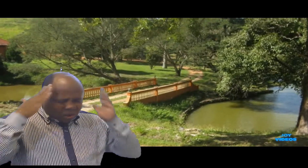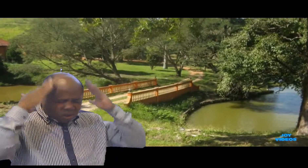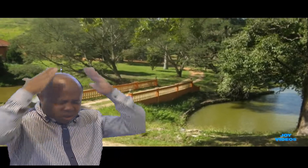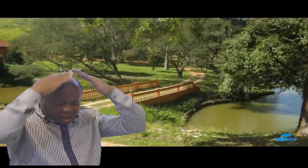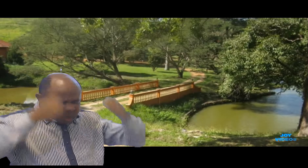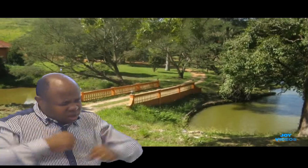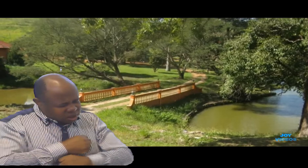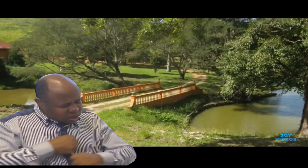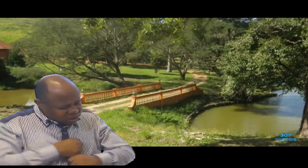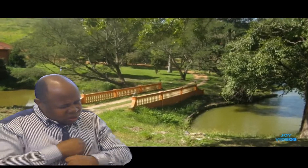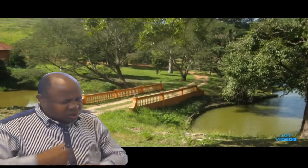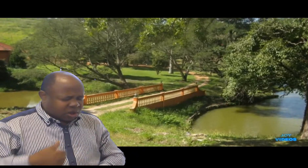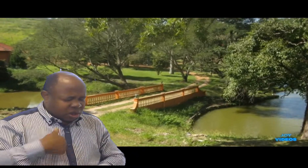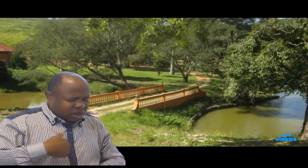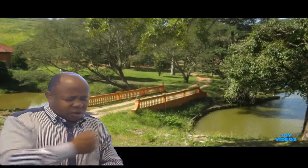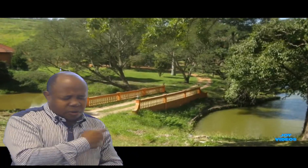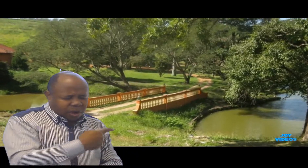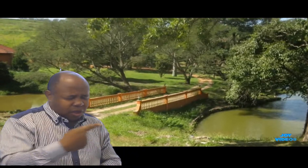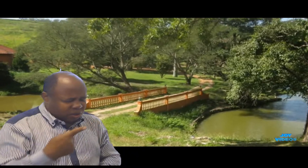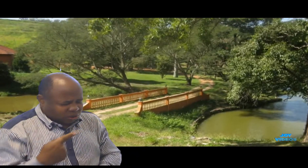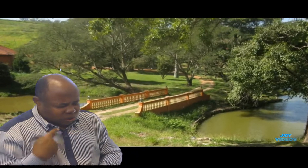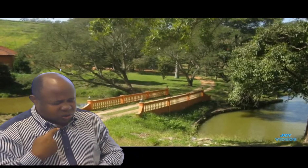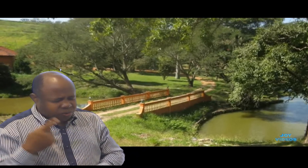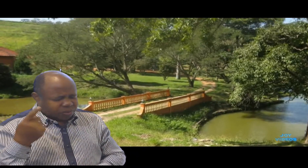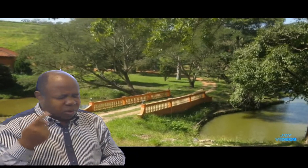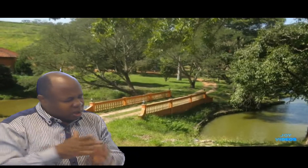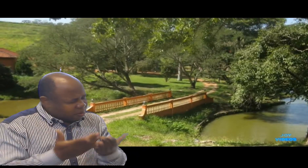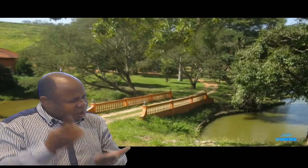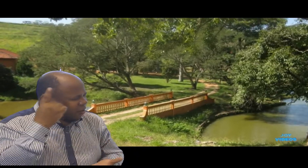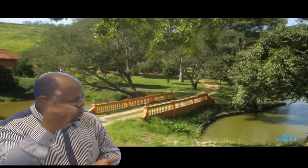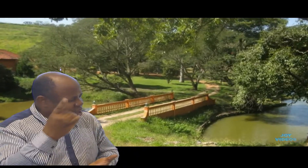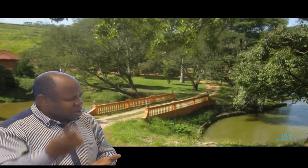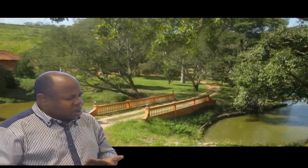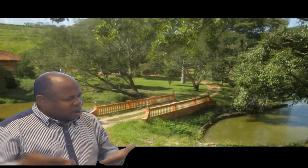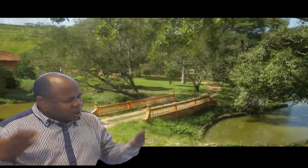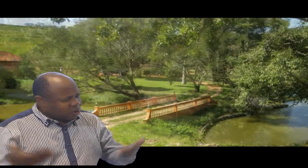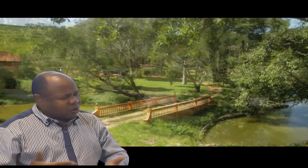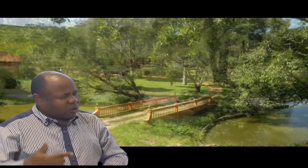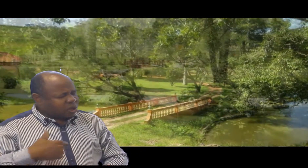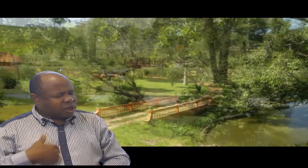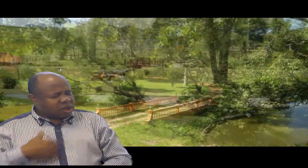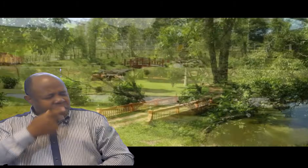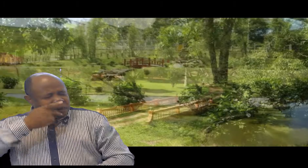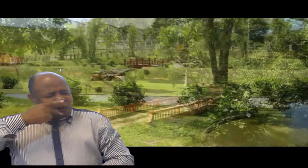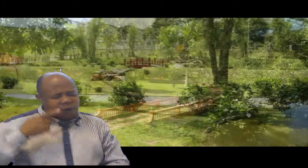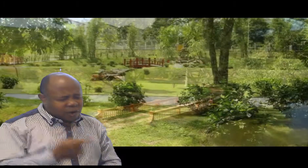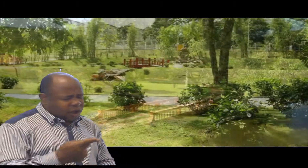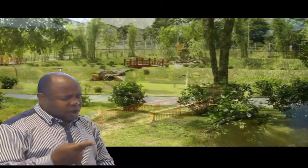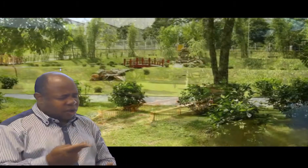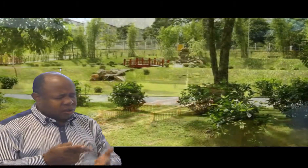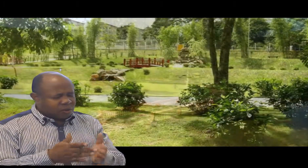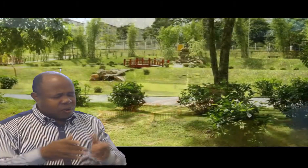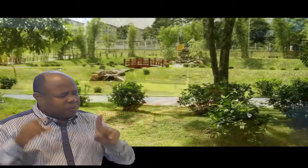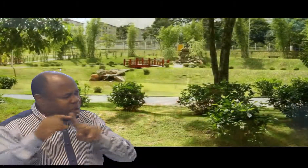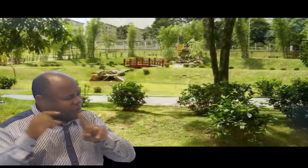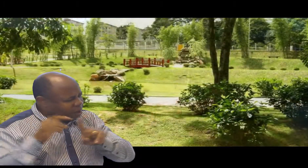tua palavra, neste momento eu declaro, Senhor Deus, uma palavra de exortação, Pai, uma palavra de